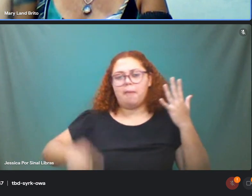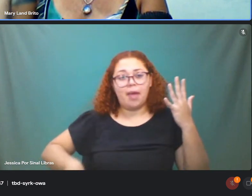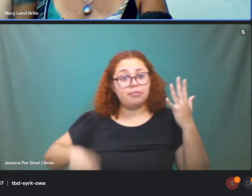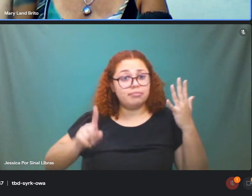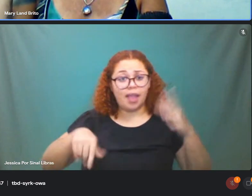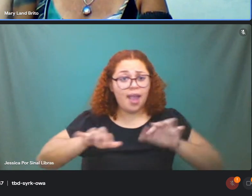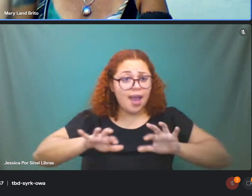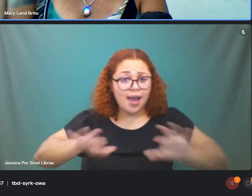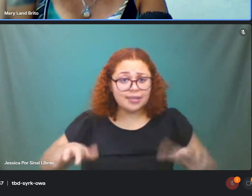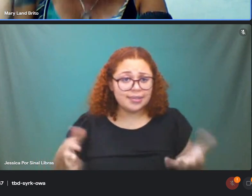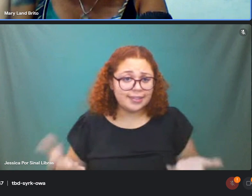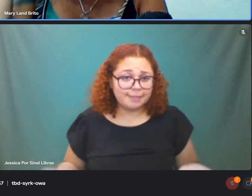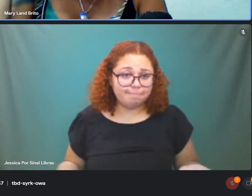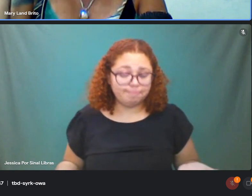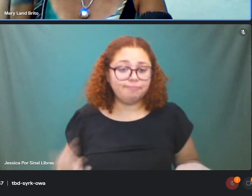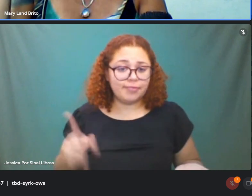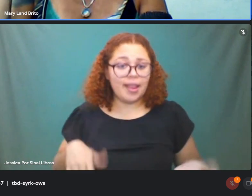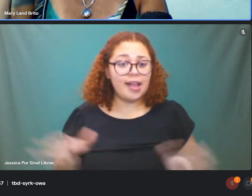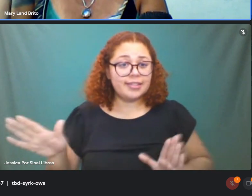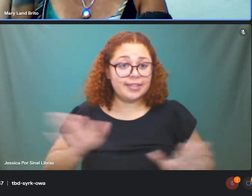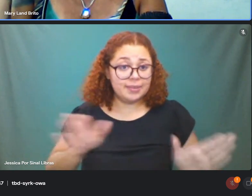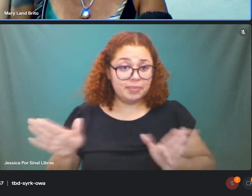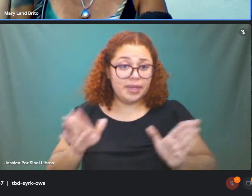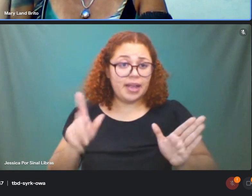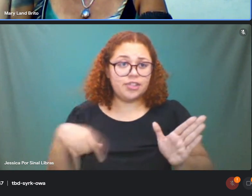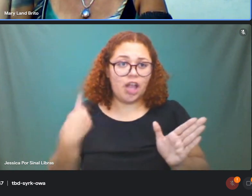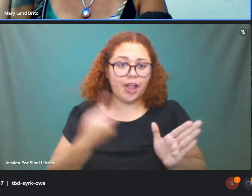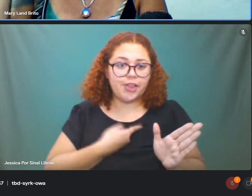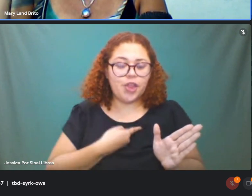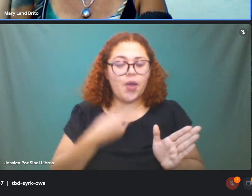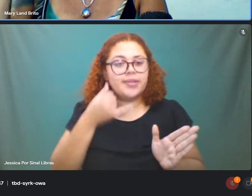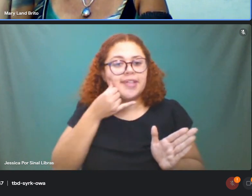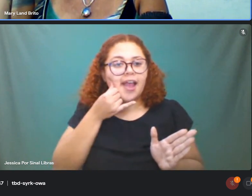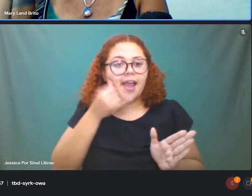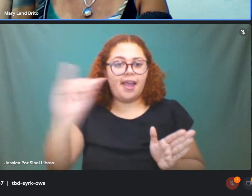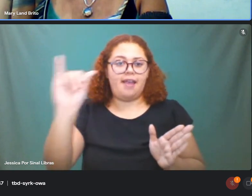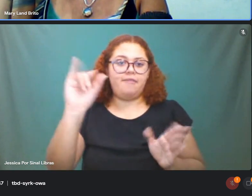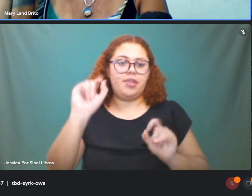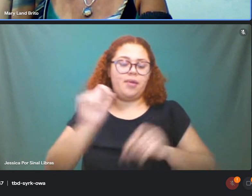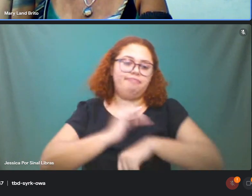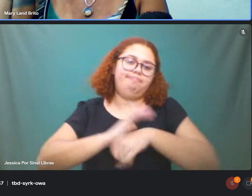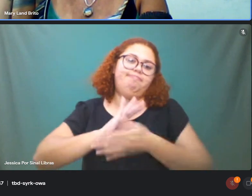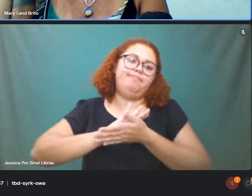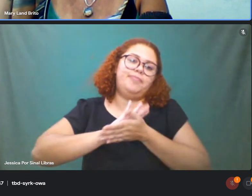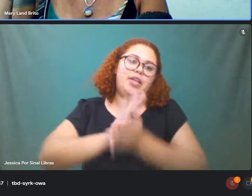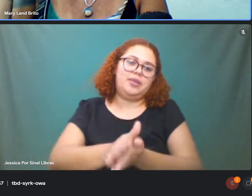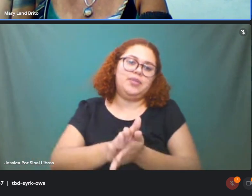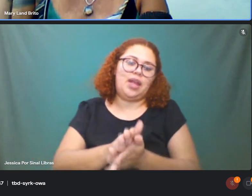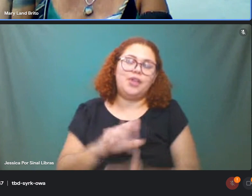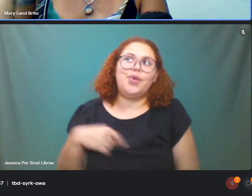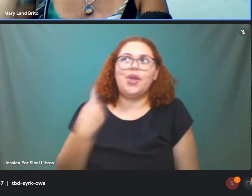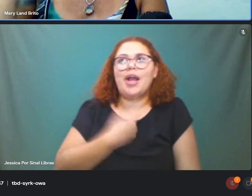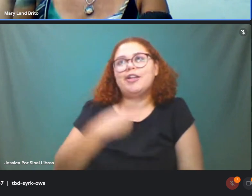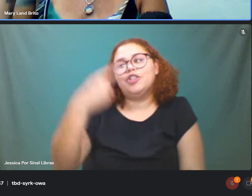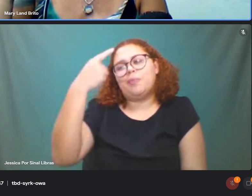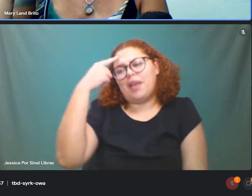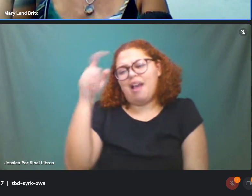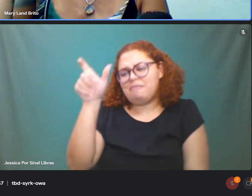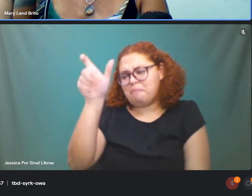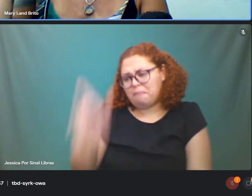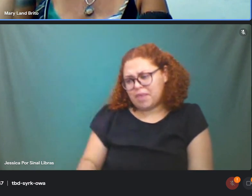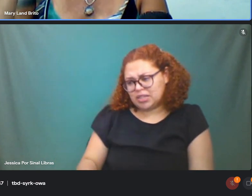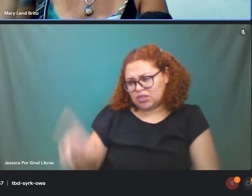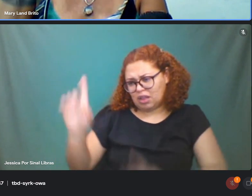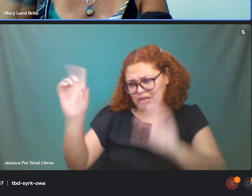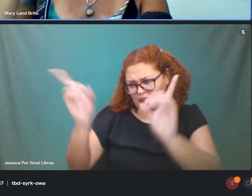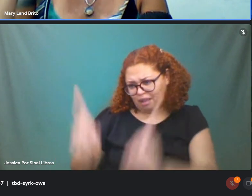uma das acessibilidades é a gente se livrar dos preconceitos, porque às vezes a gente acha que as pessoas com deficiência não têm múltiplas